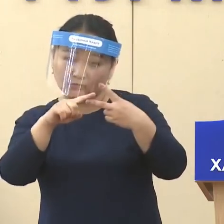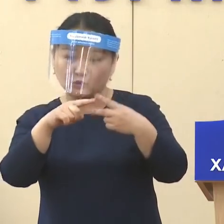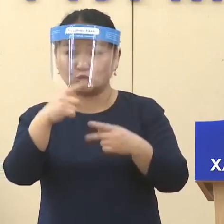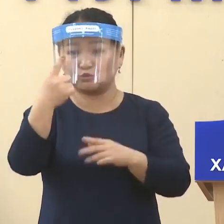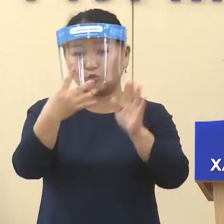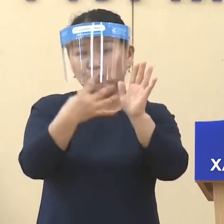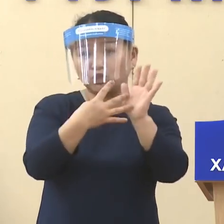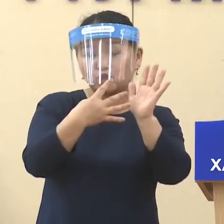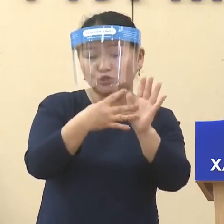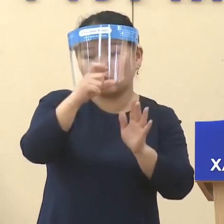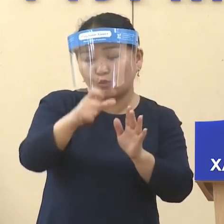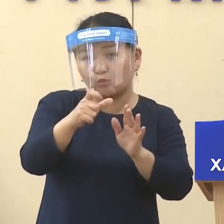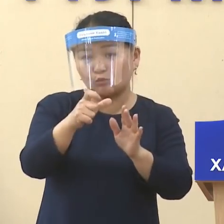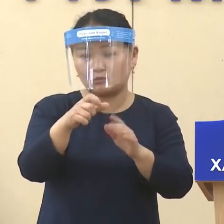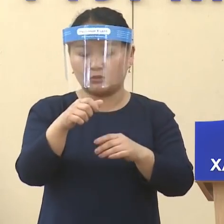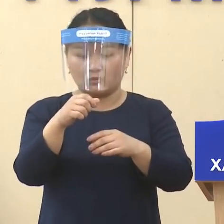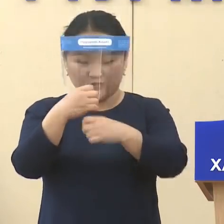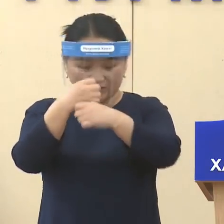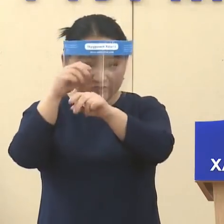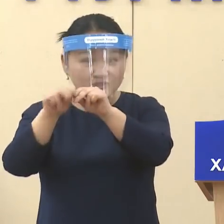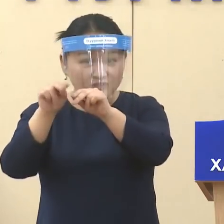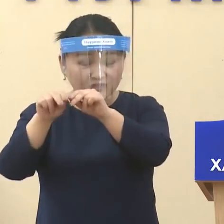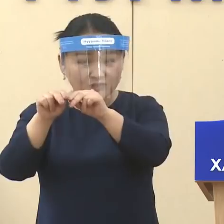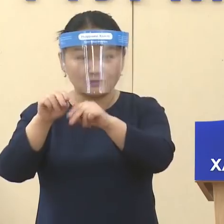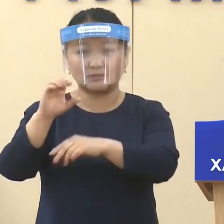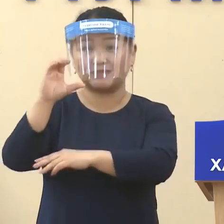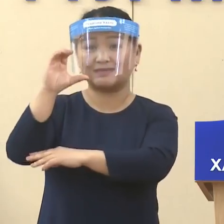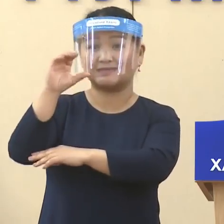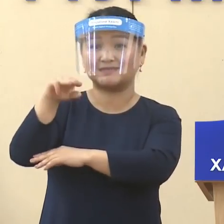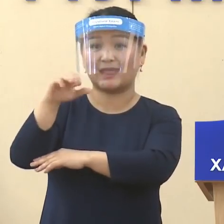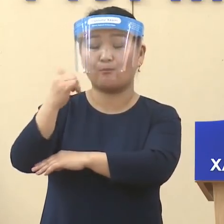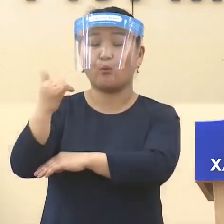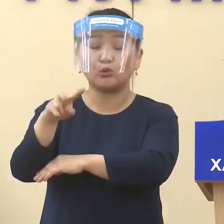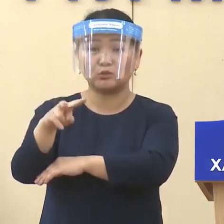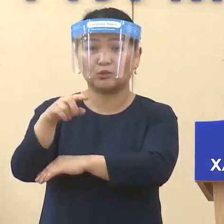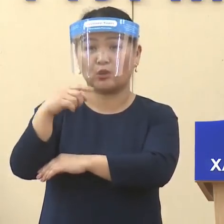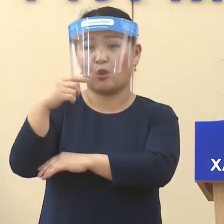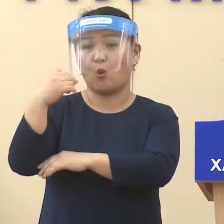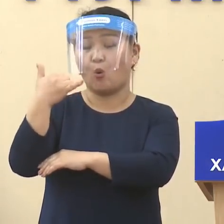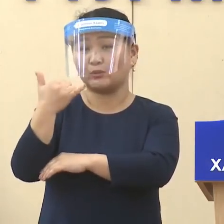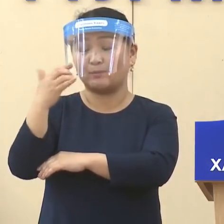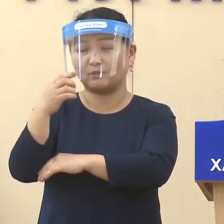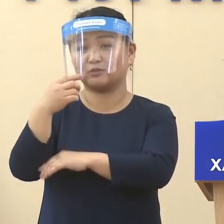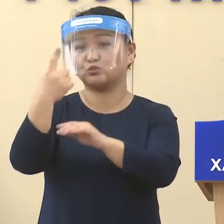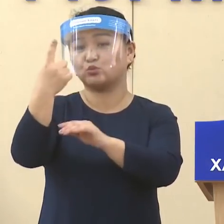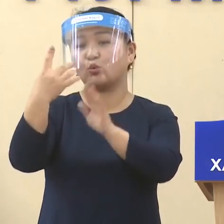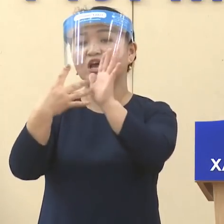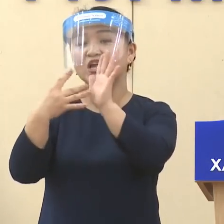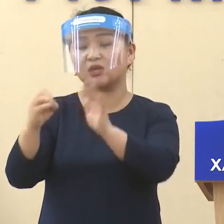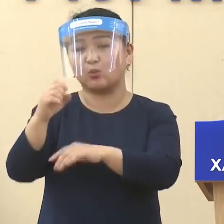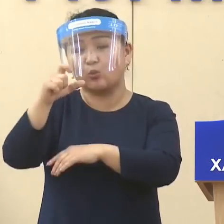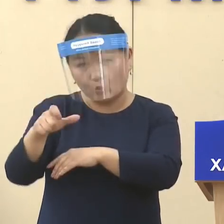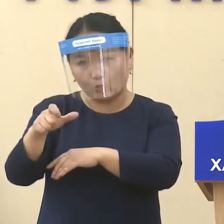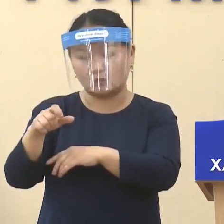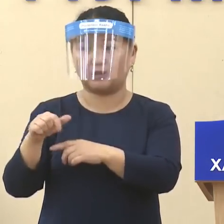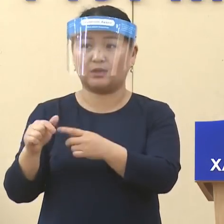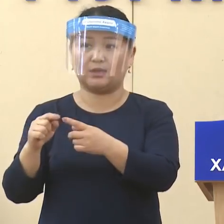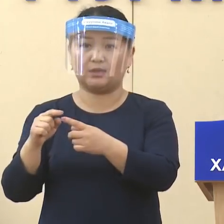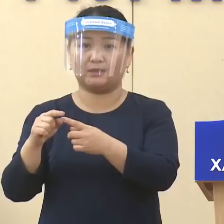хүний шинжилгээ хийсэн. Энэ дотор Стамбул, Улаанбаатарын онгоцоор ирсэн 190 хүний шинжилгээ байна. За